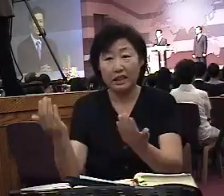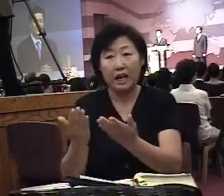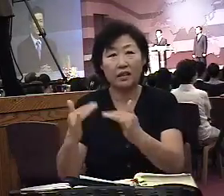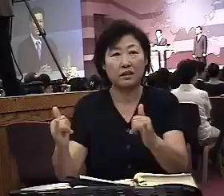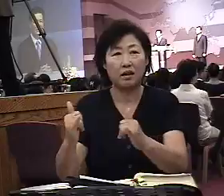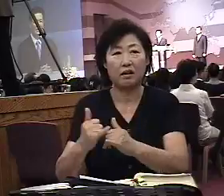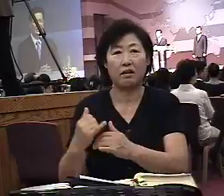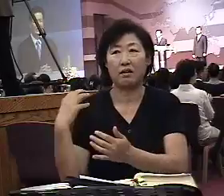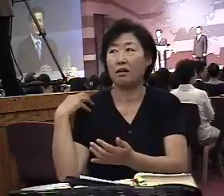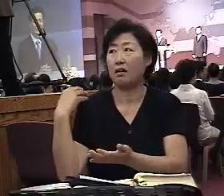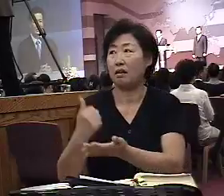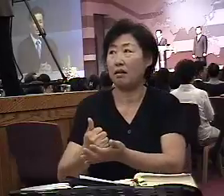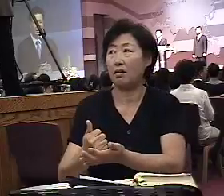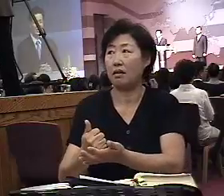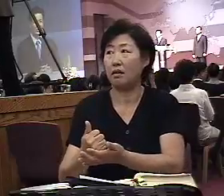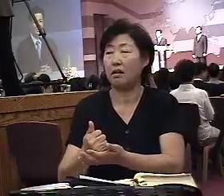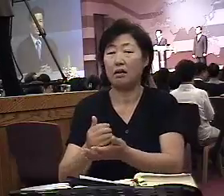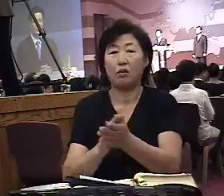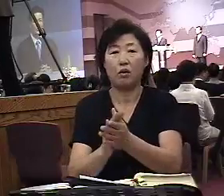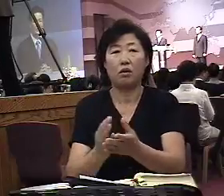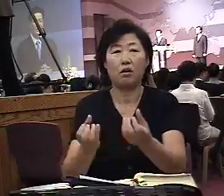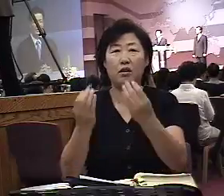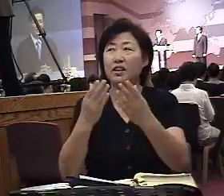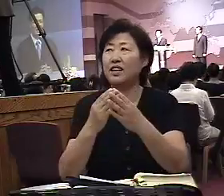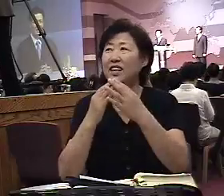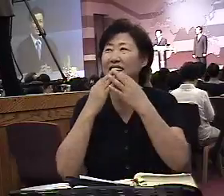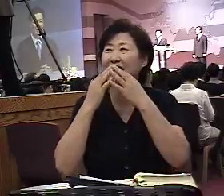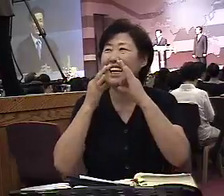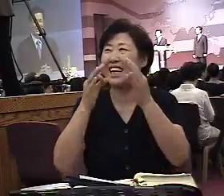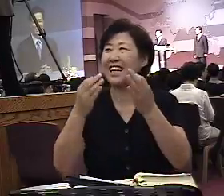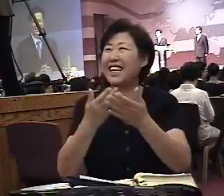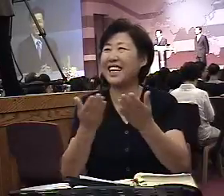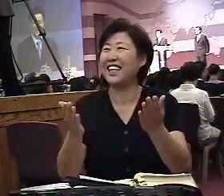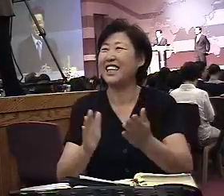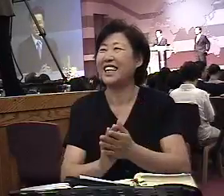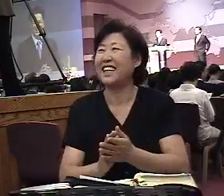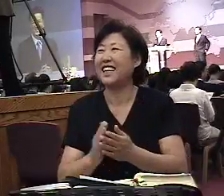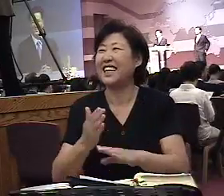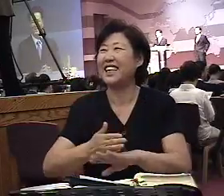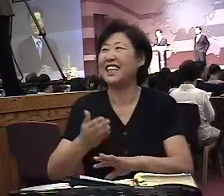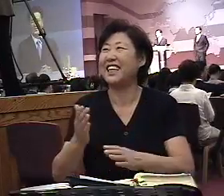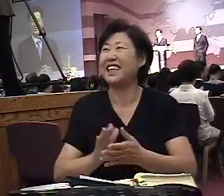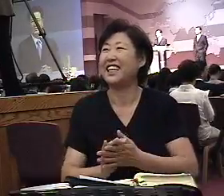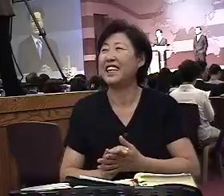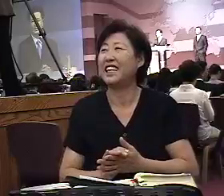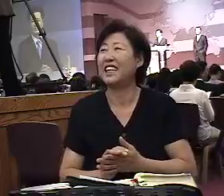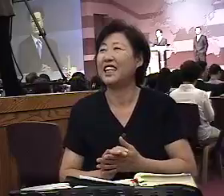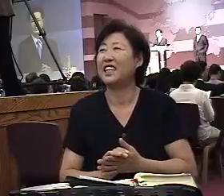있기를 바랍니다. 저를 환영해주는 또 소리도 이렇게 나는 감사하고